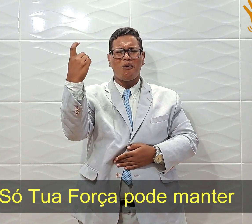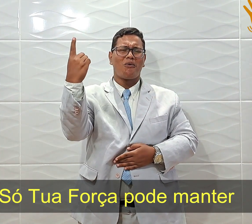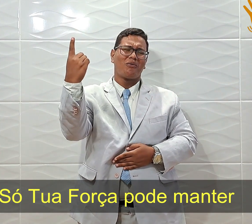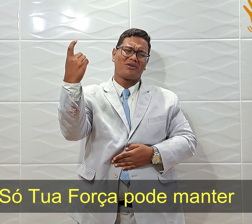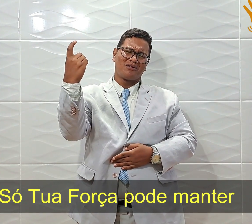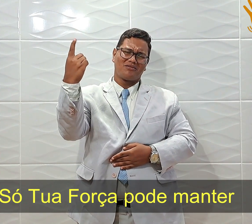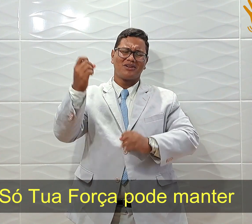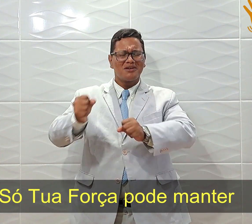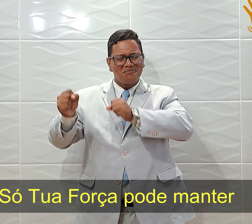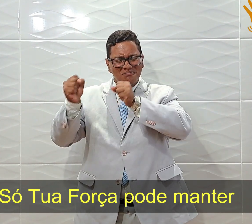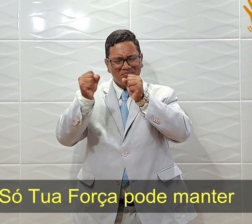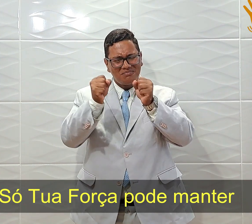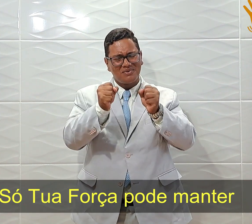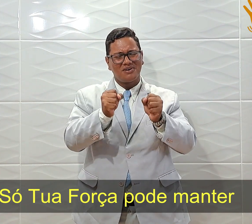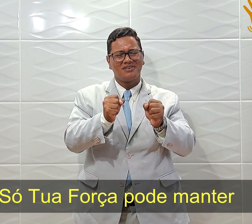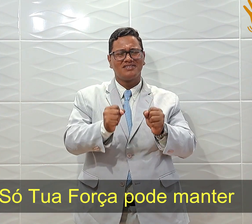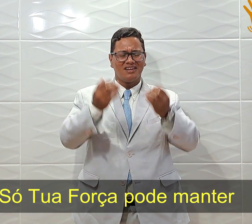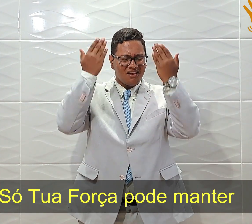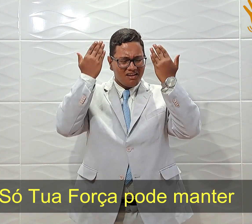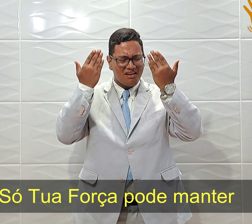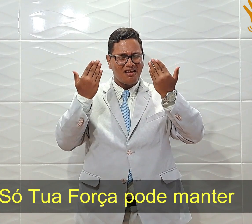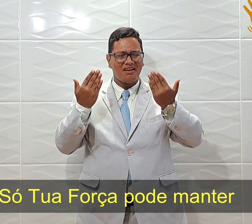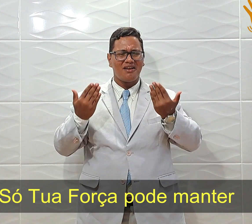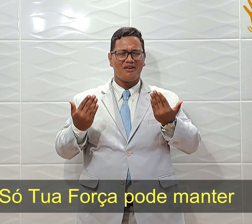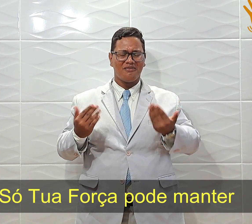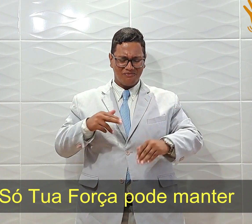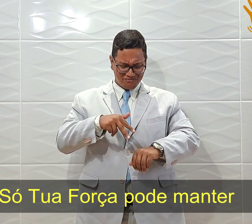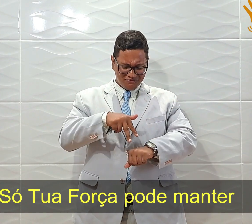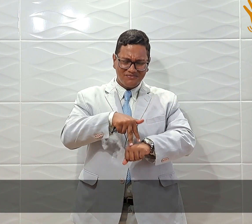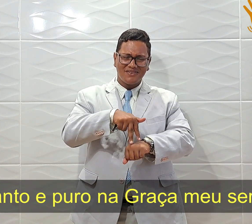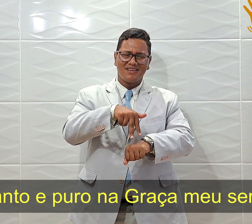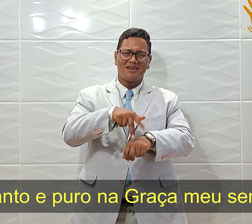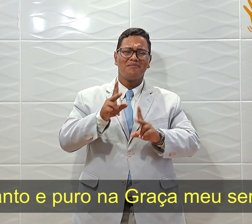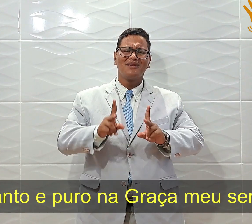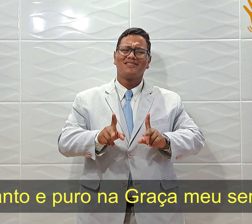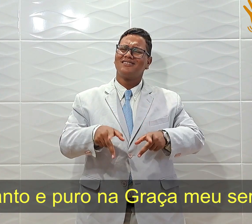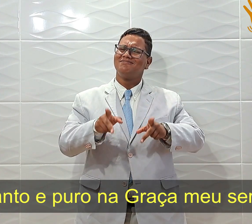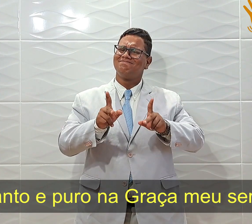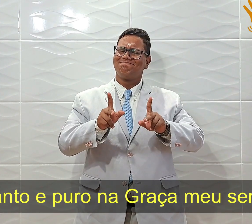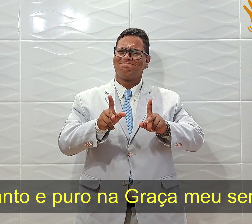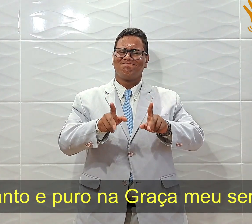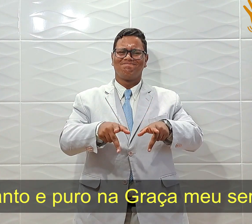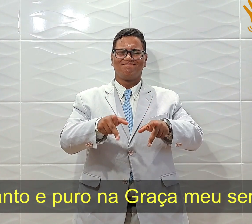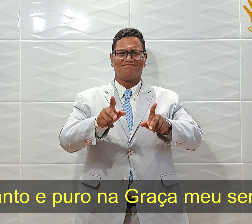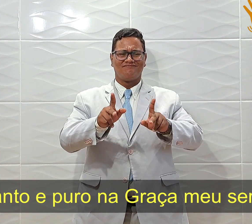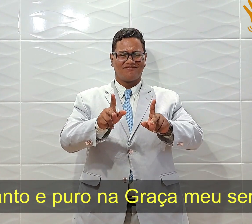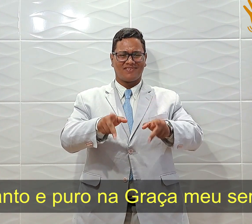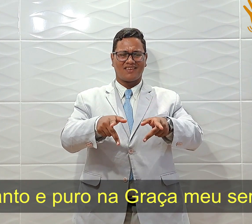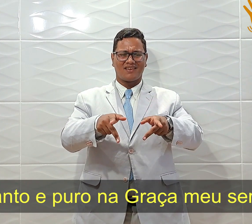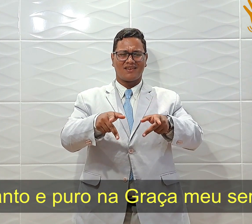pode manter Santo e puro,